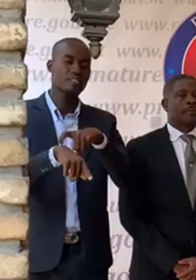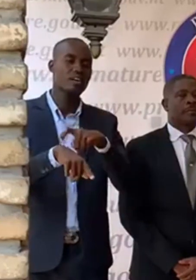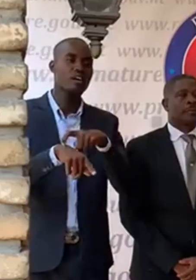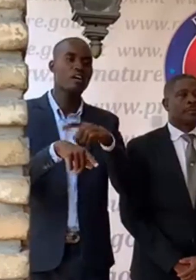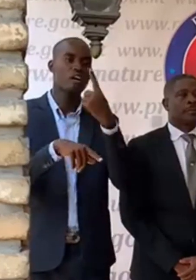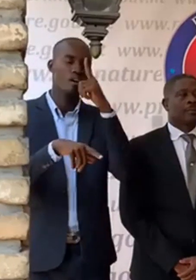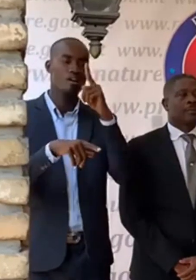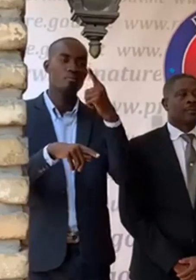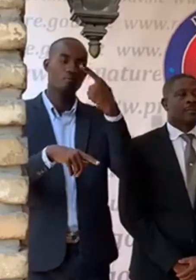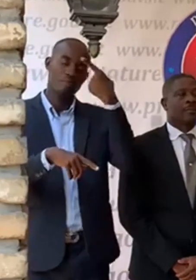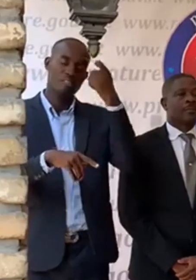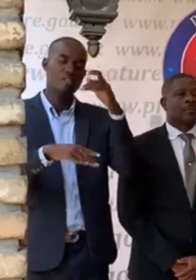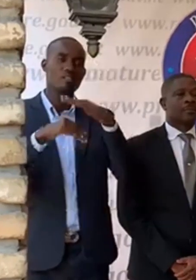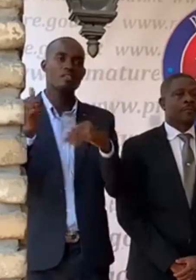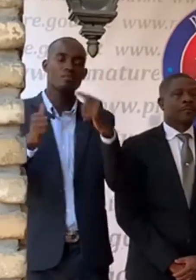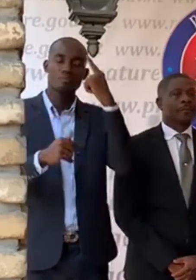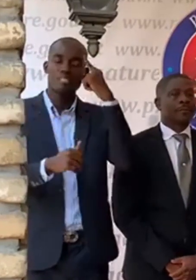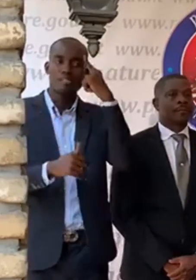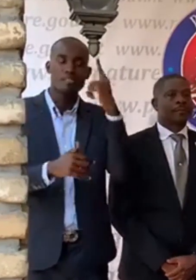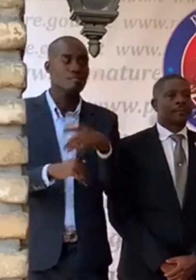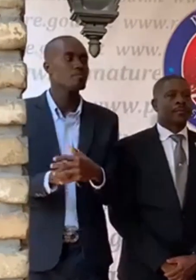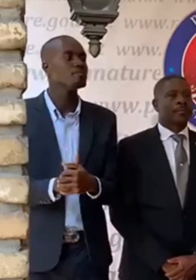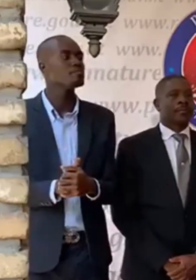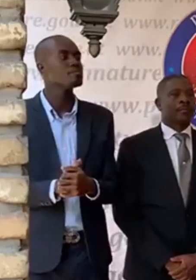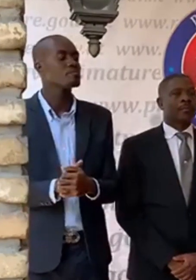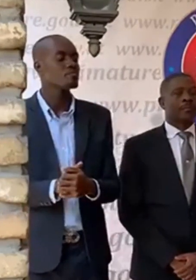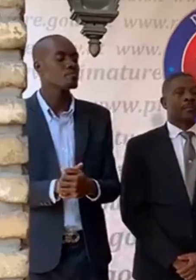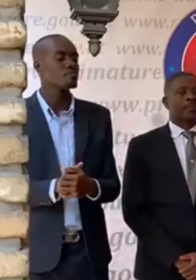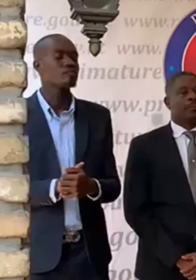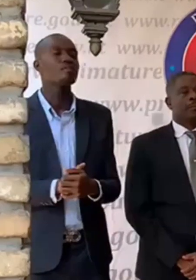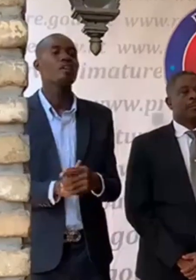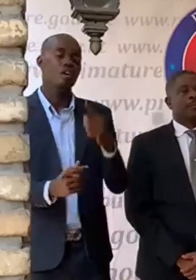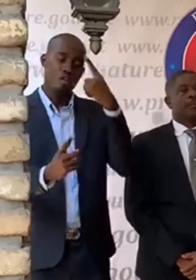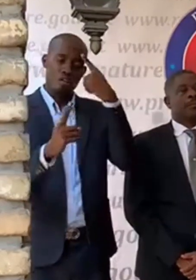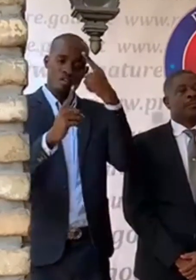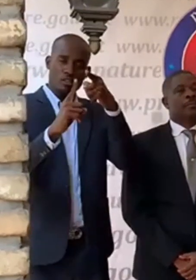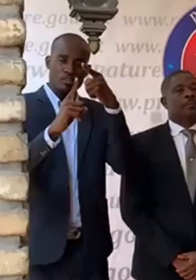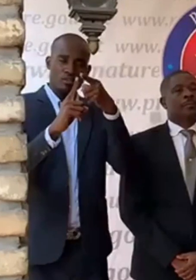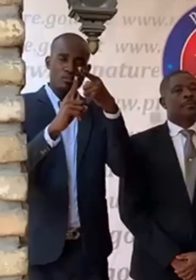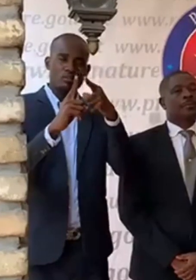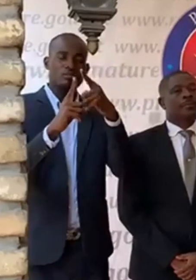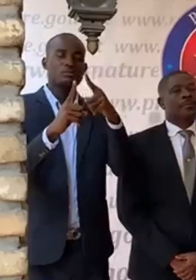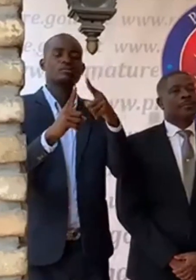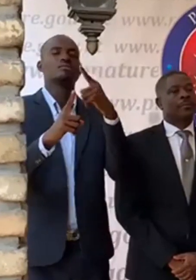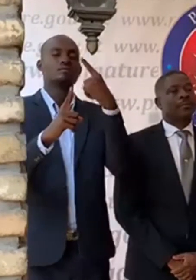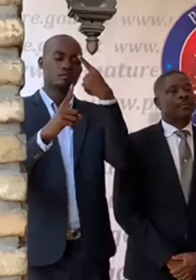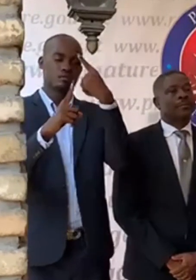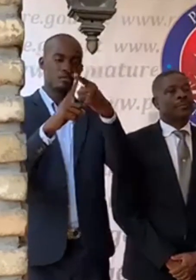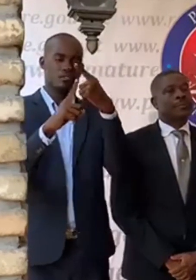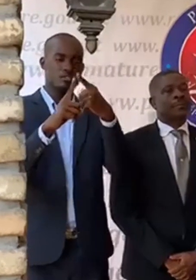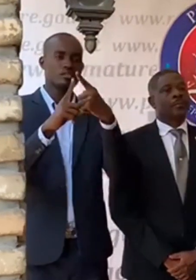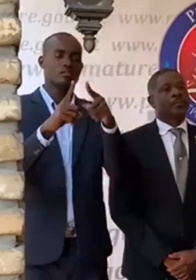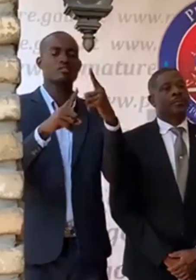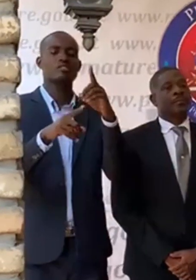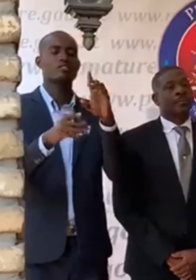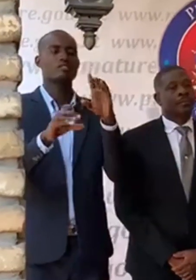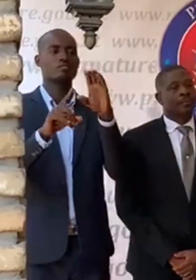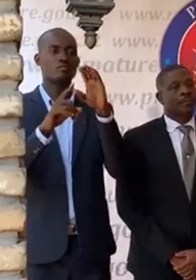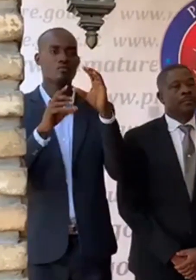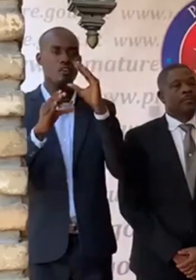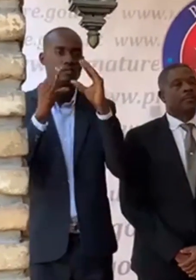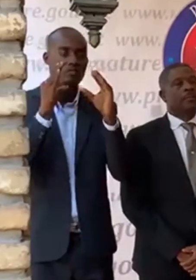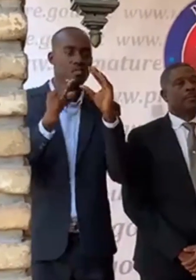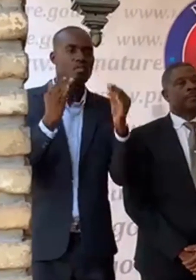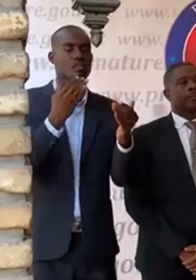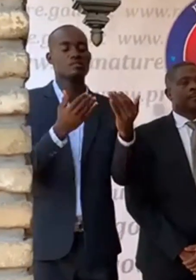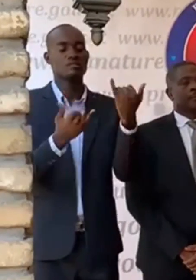qui t'en fin fait qui fait li remettre démission? Déjà nous connaît autorité la caille nous, yo pas facile remettre démission. Autorité la caille nous,